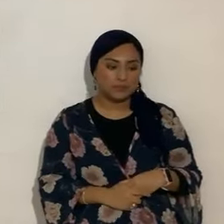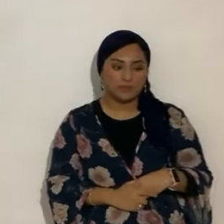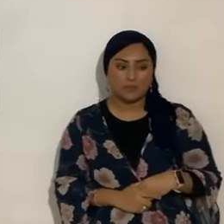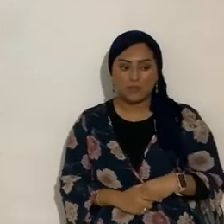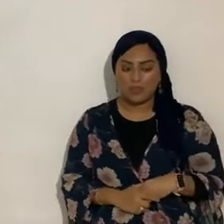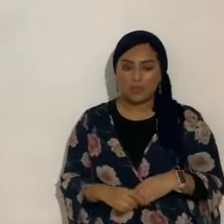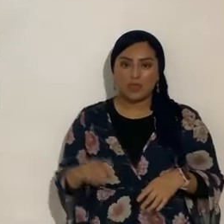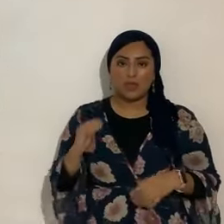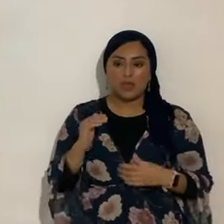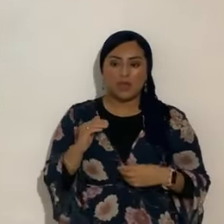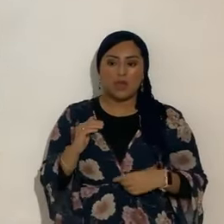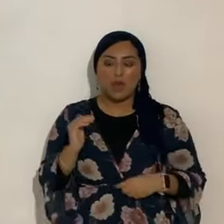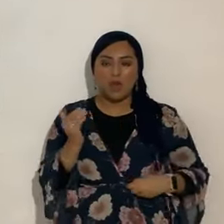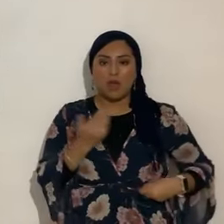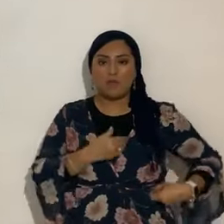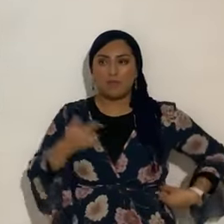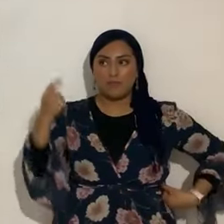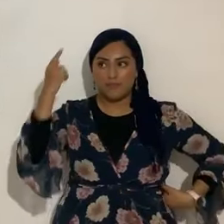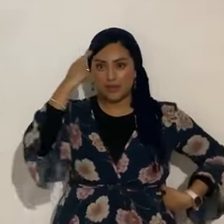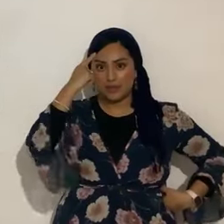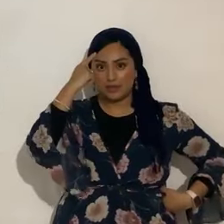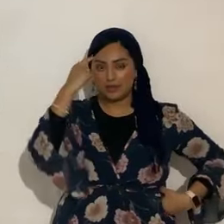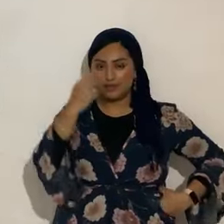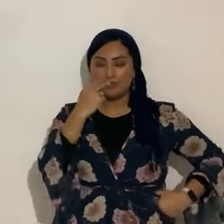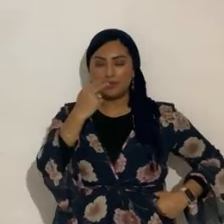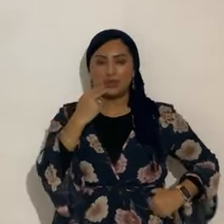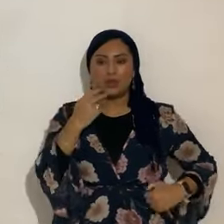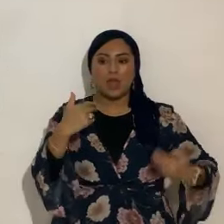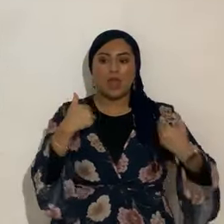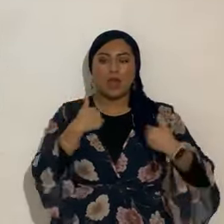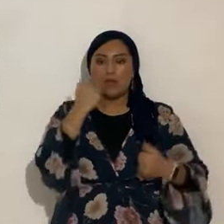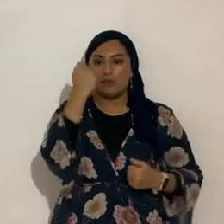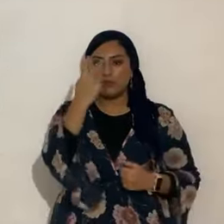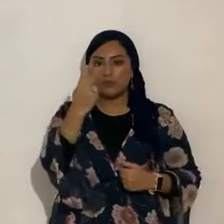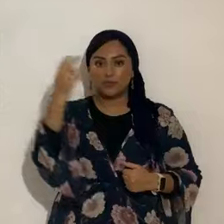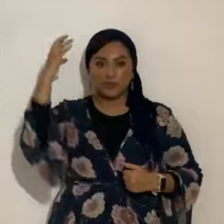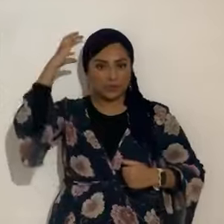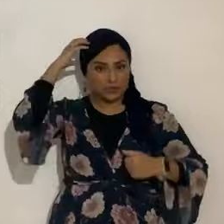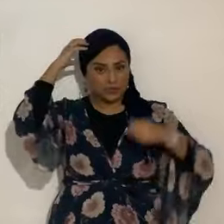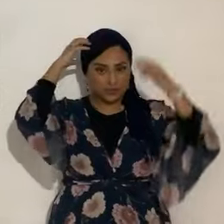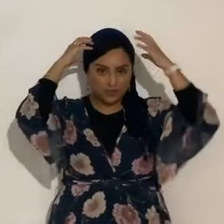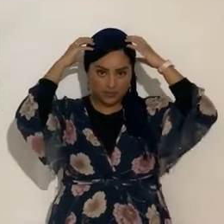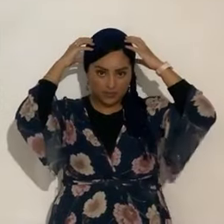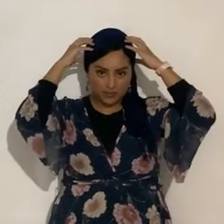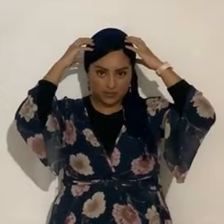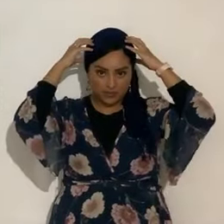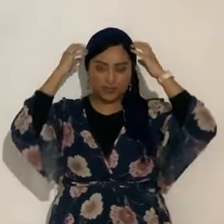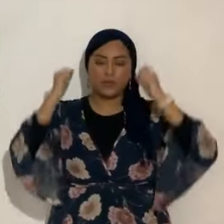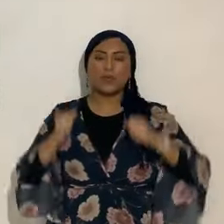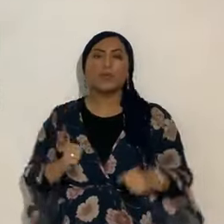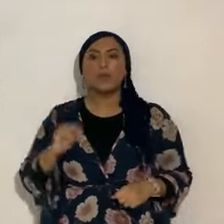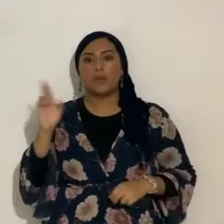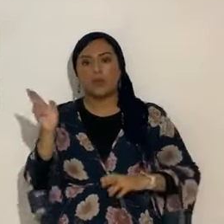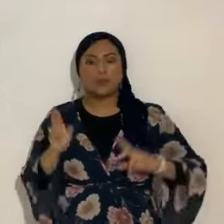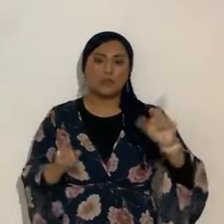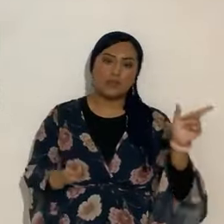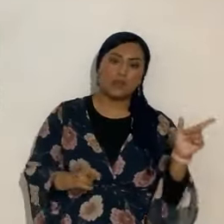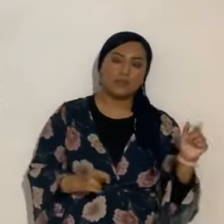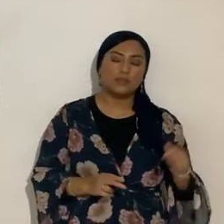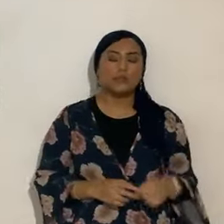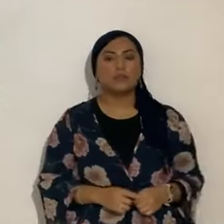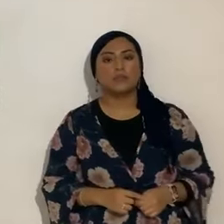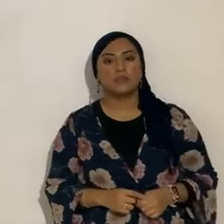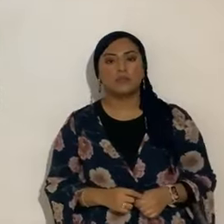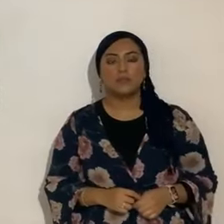en el cerebro, véame tantito, en el cerebro tenemos dos hemisferios, el izquierdo y el derecho,